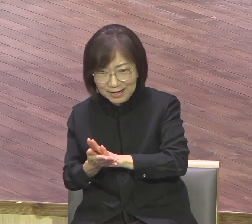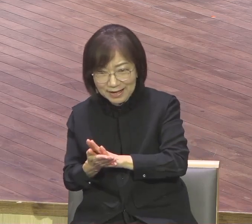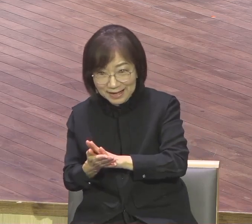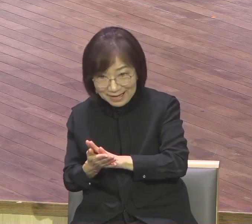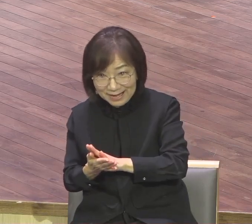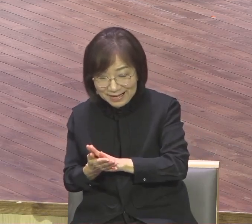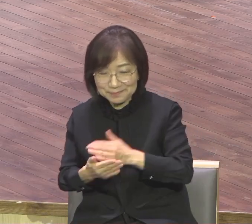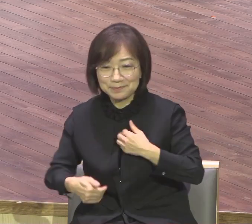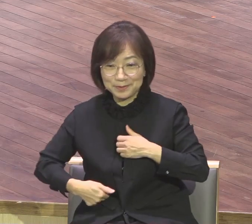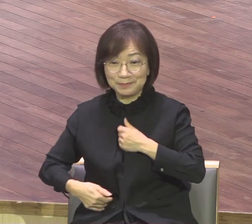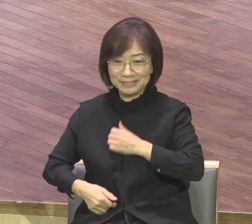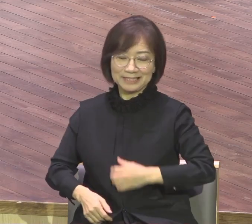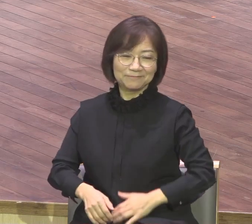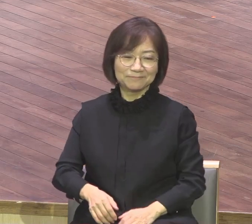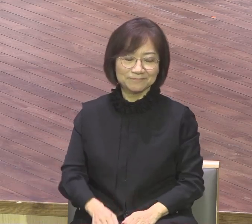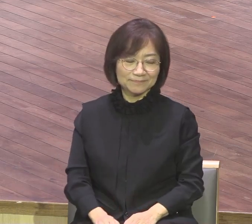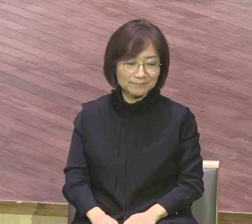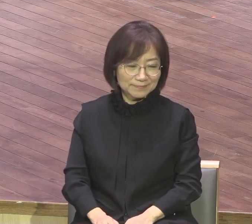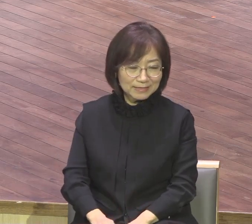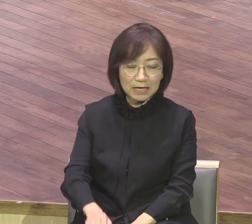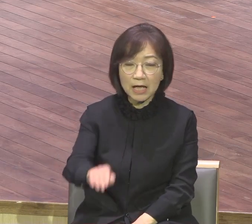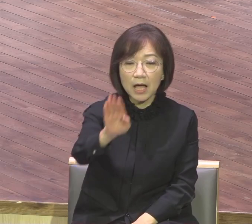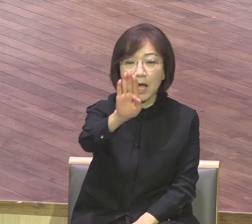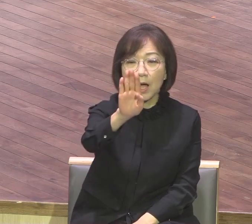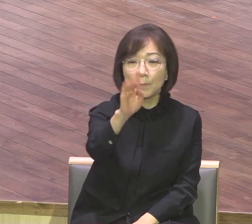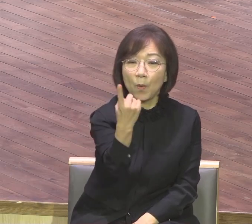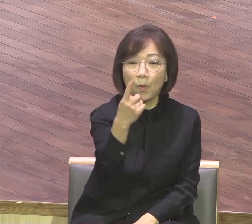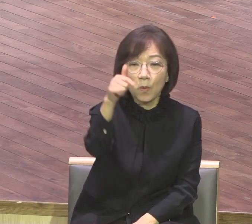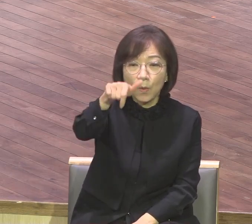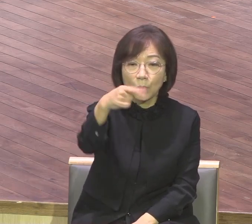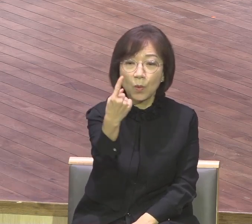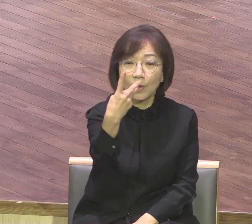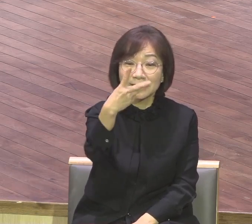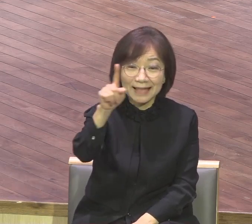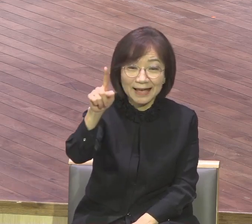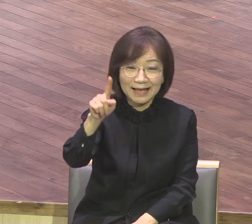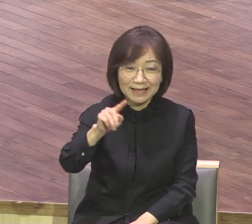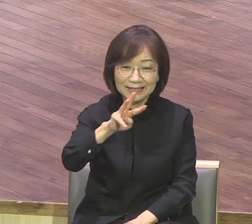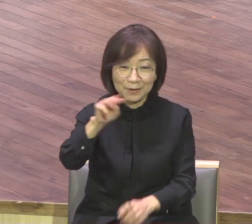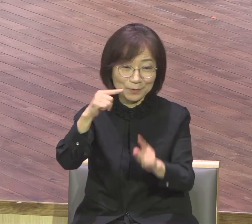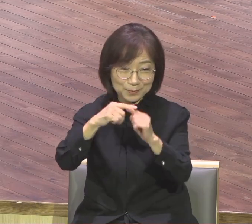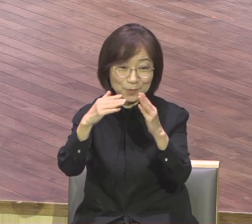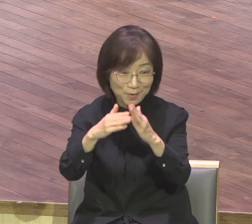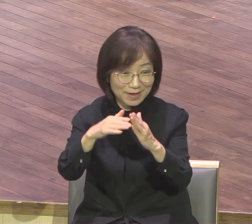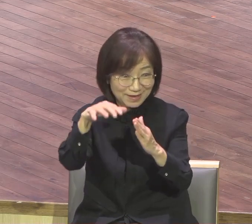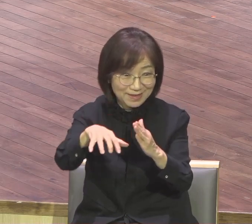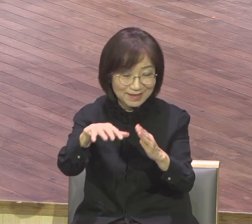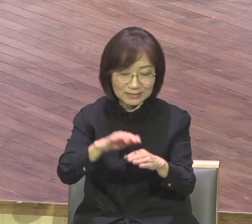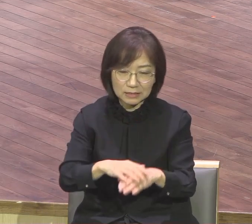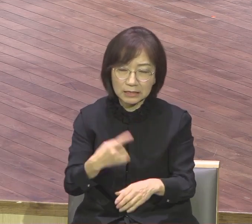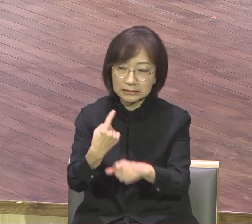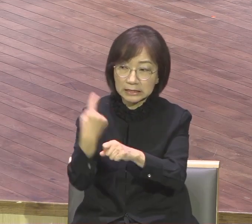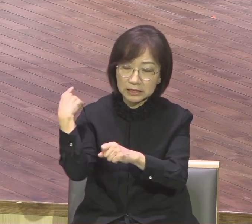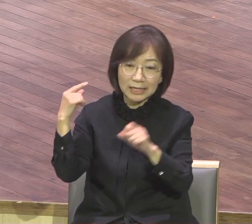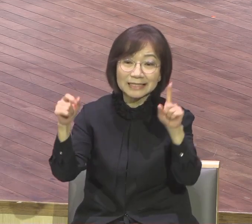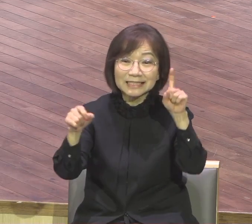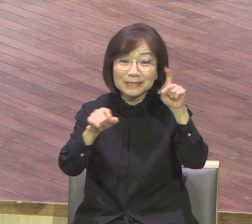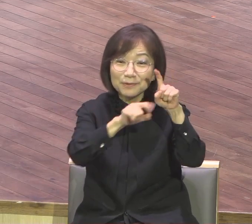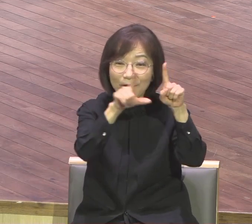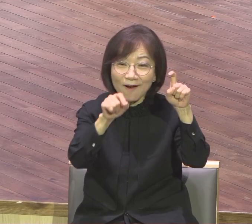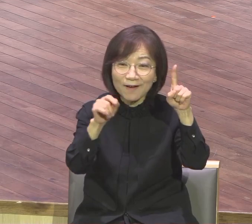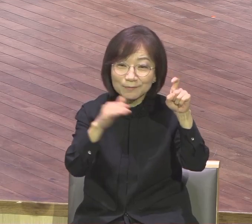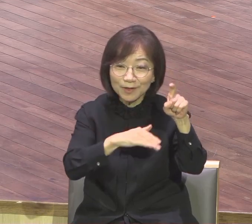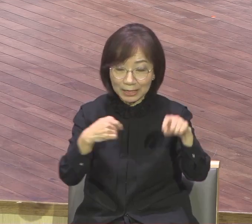보고타 여운교회가 이제 작년 11일부터 여운 강단 메시지를 흐름을 타고 왔다